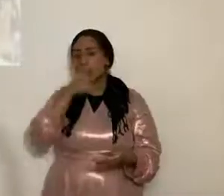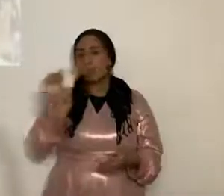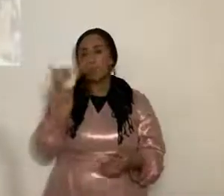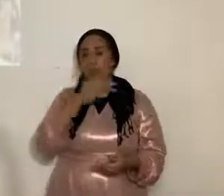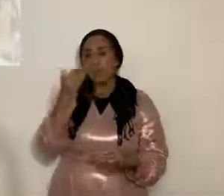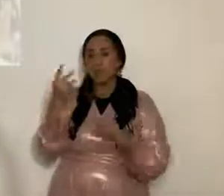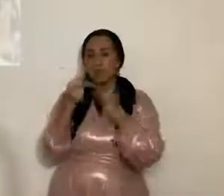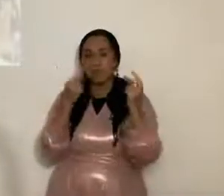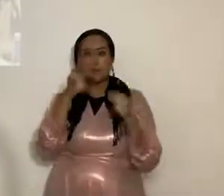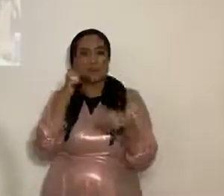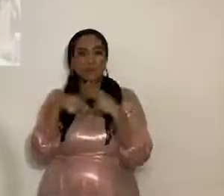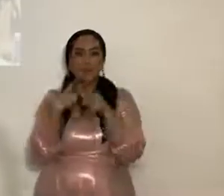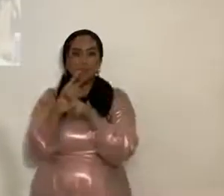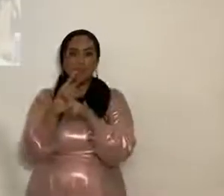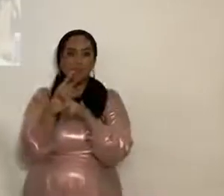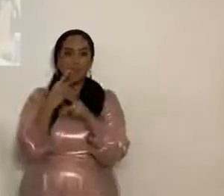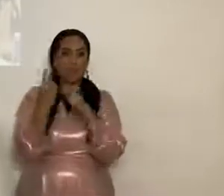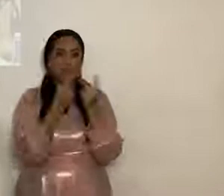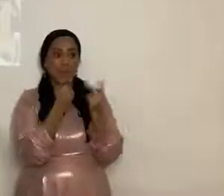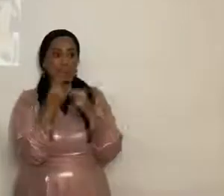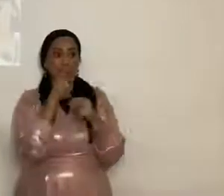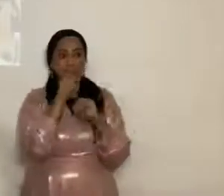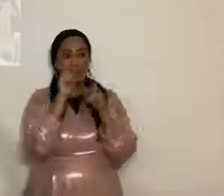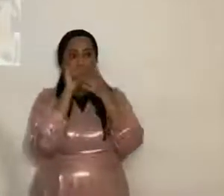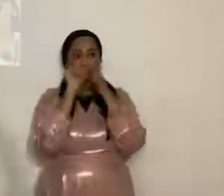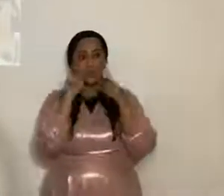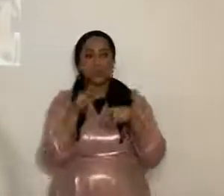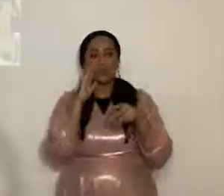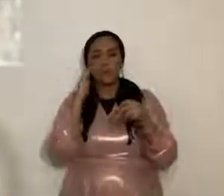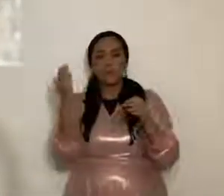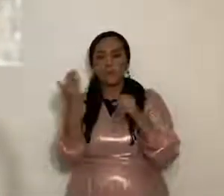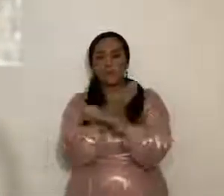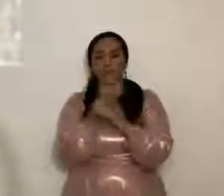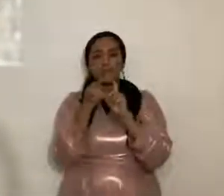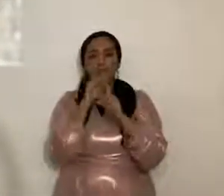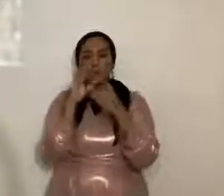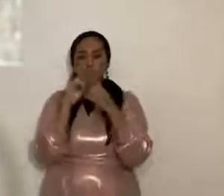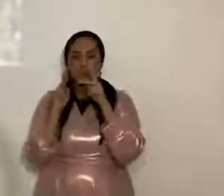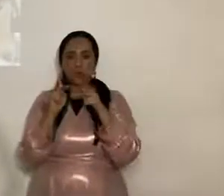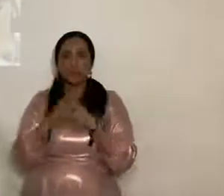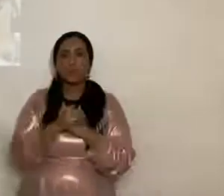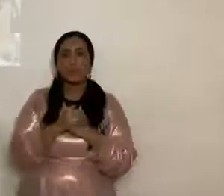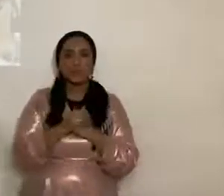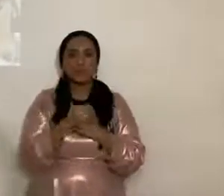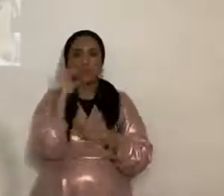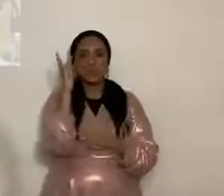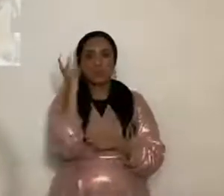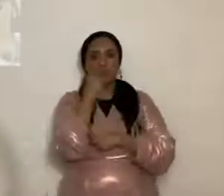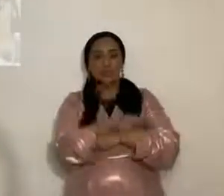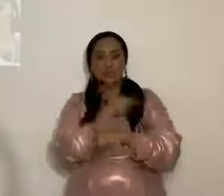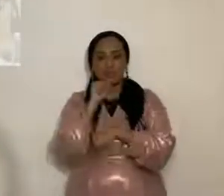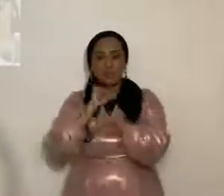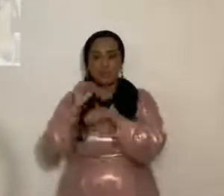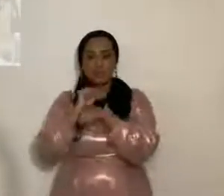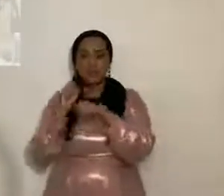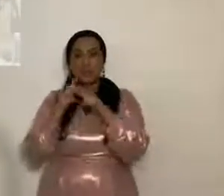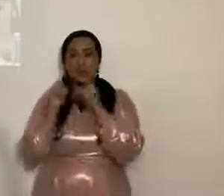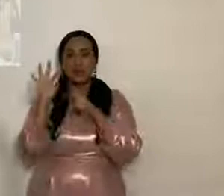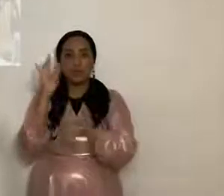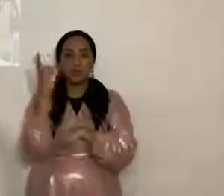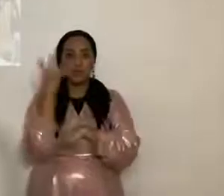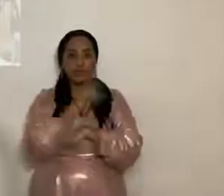que hiciere obra alguna en él, aquella persona será cortada de en medio de su pueblo. 6 días se trabajará, mas